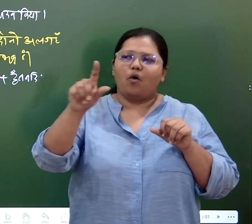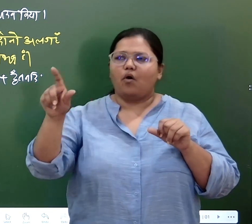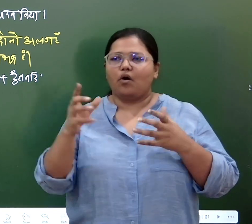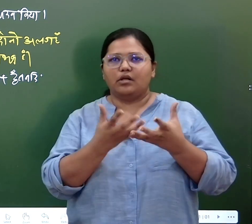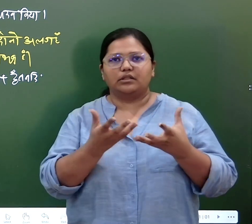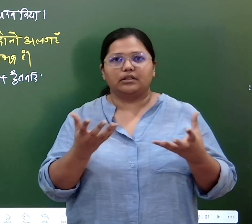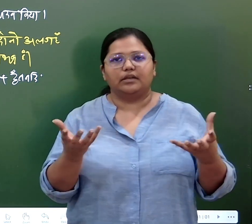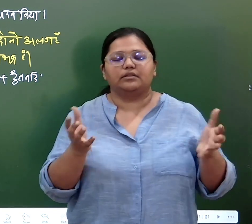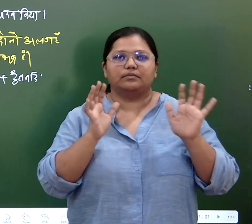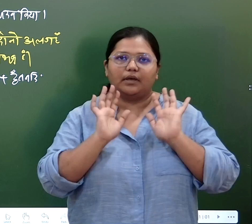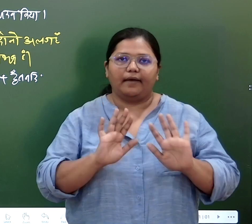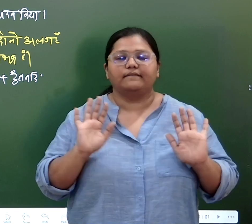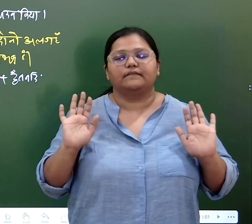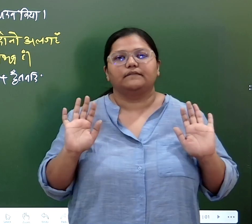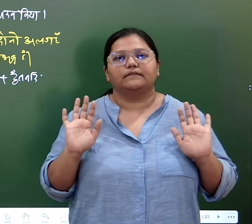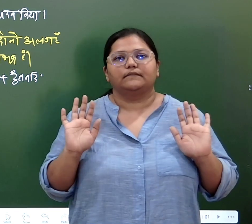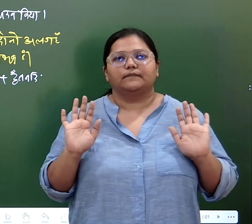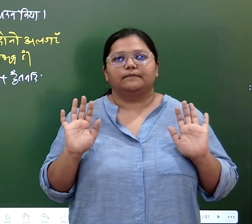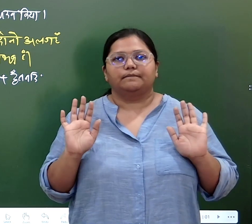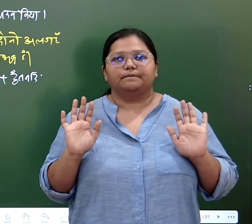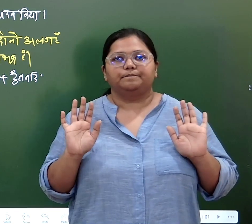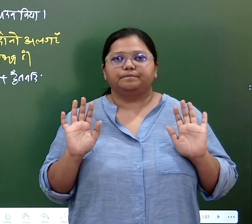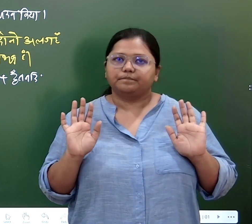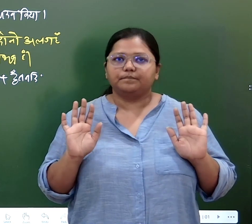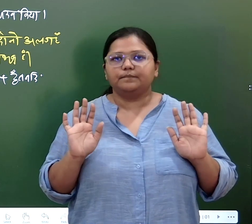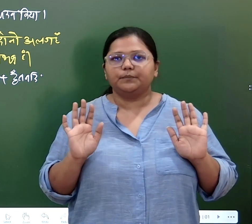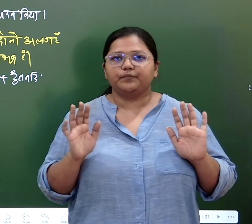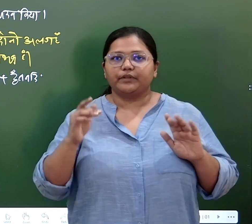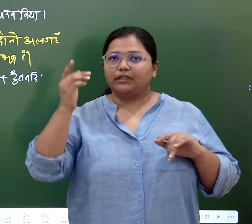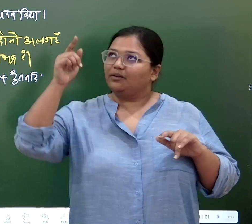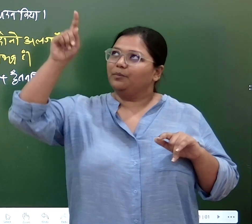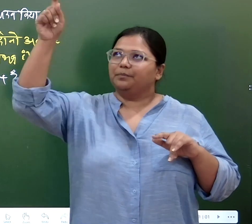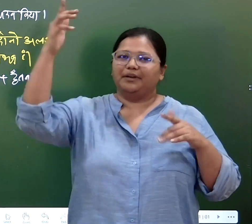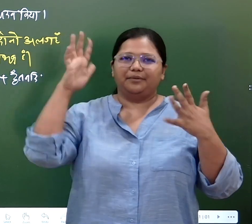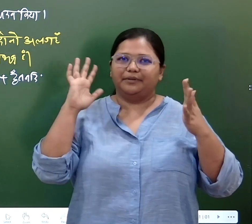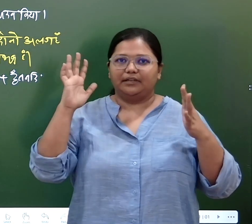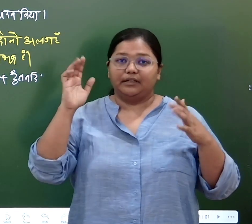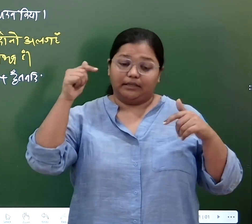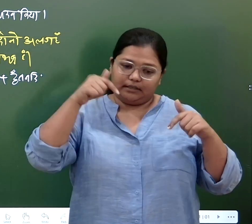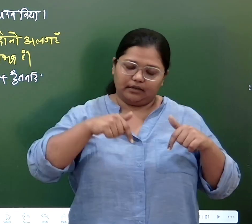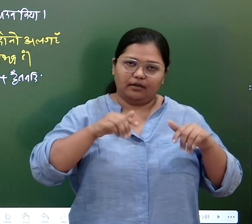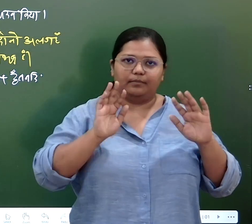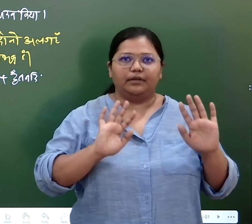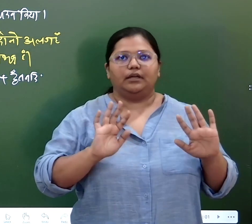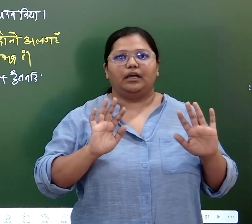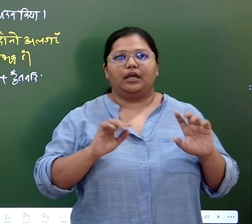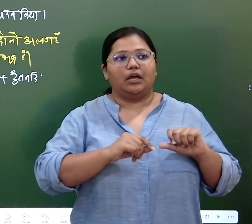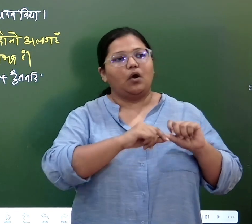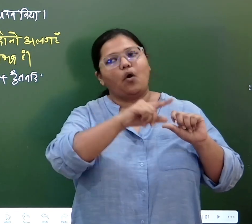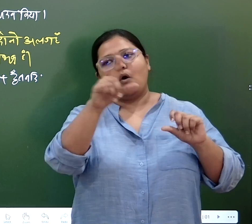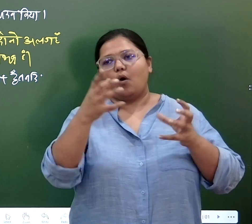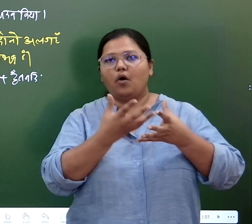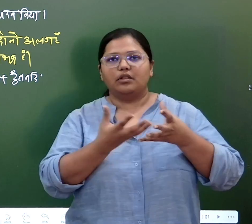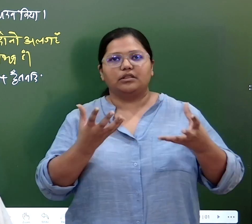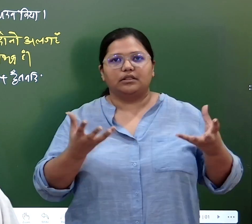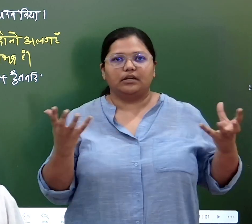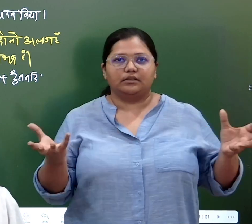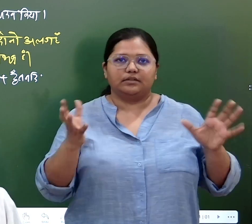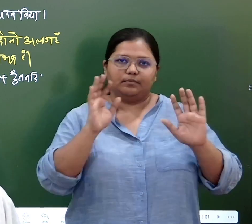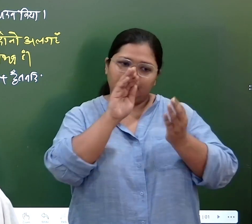नहीं रखते हैं, ठीक, मतलब क्या कि ईश्वर जो है वो जीव एवं